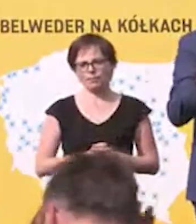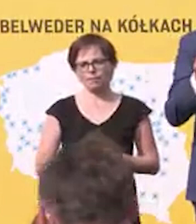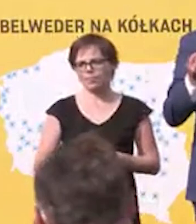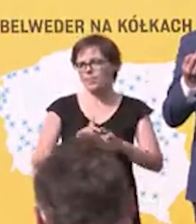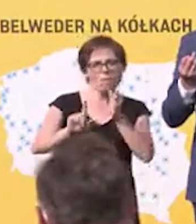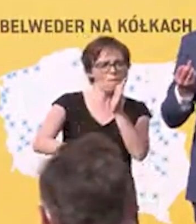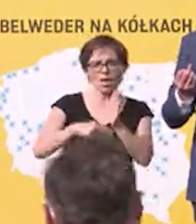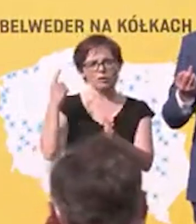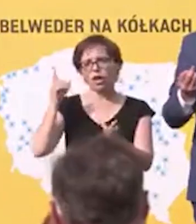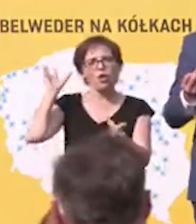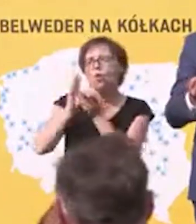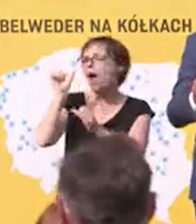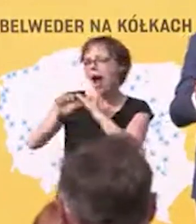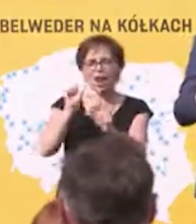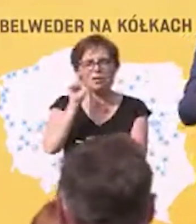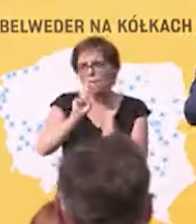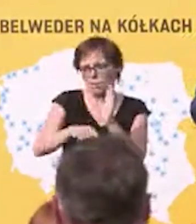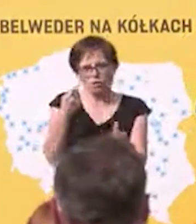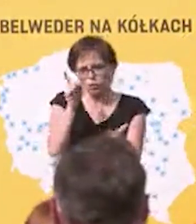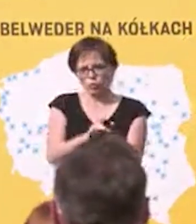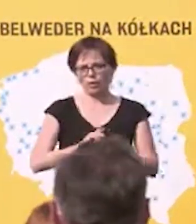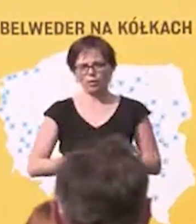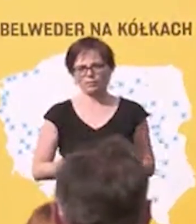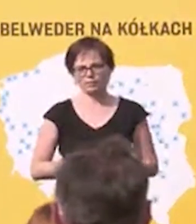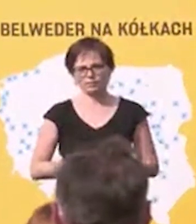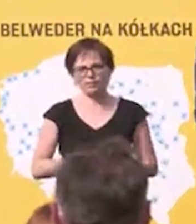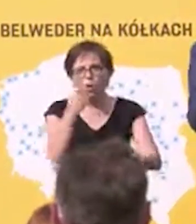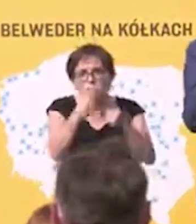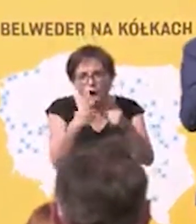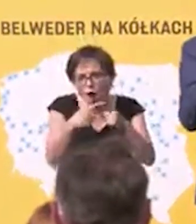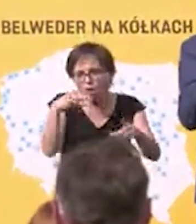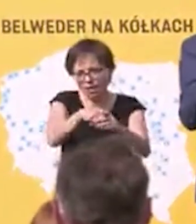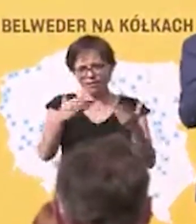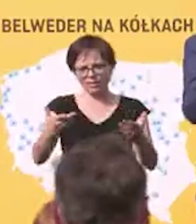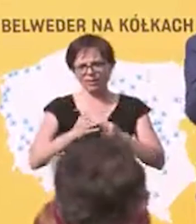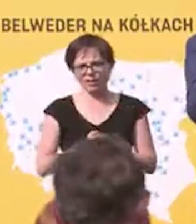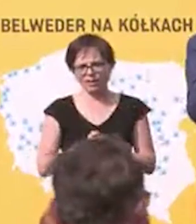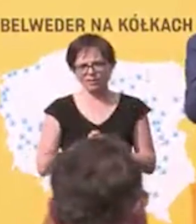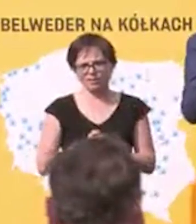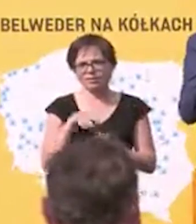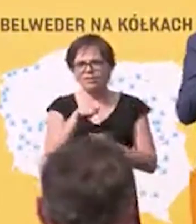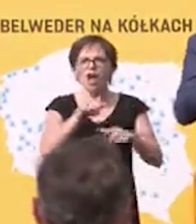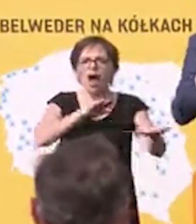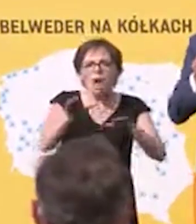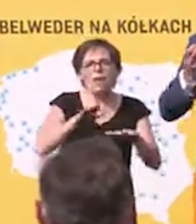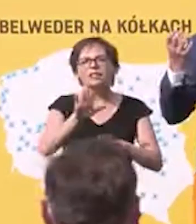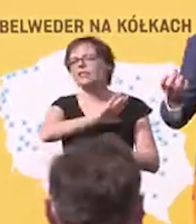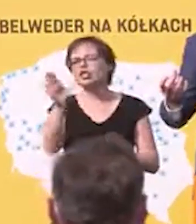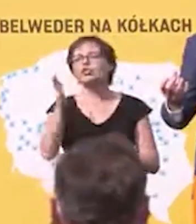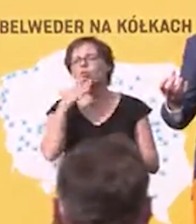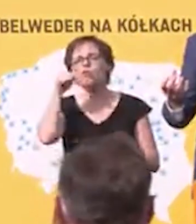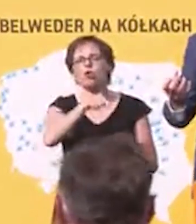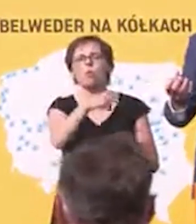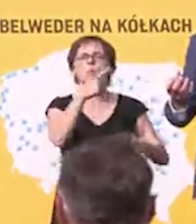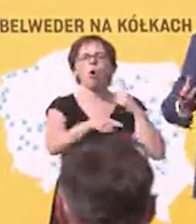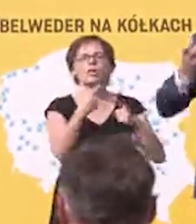Po raz pierwszy od lat. W polityce. W miejscu, o którym wszyscy mówili, że jest